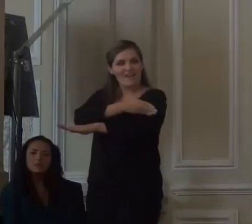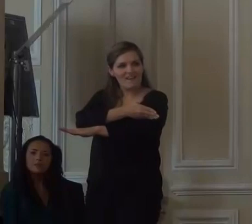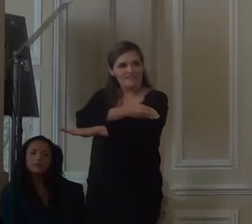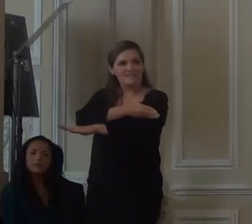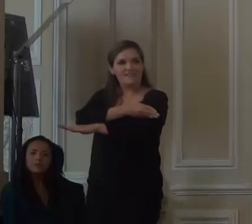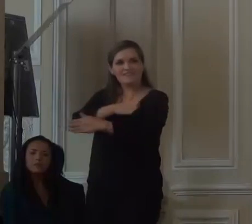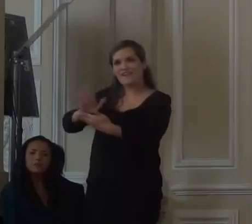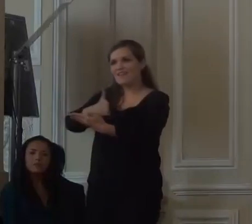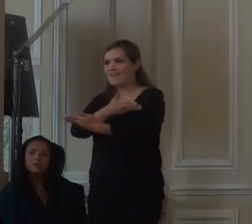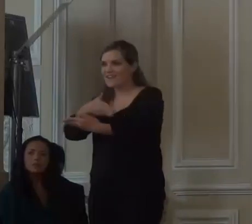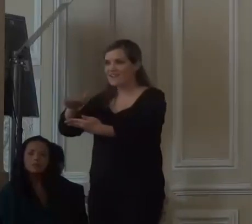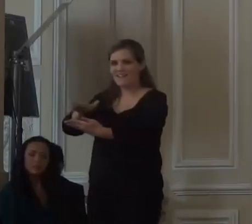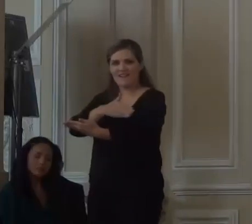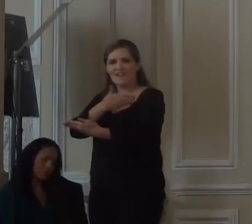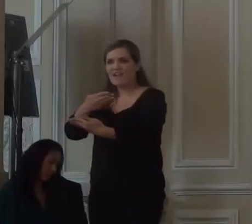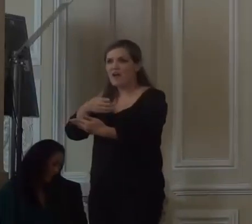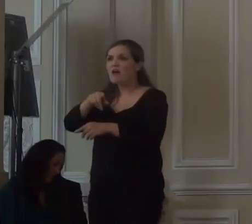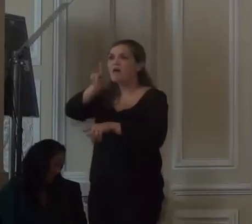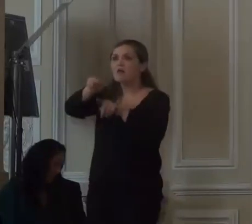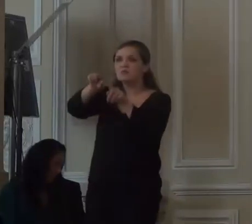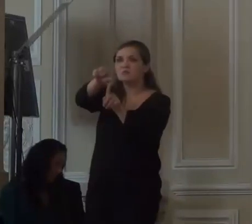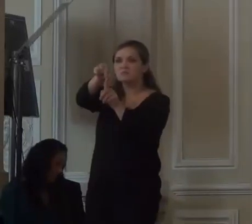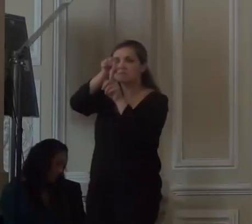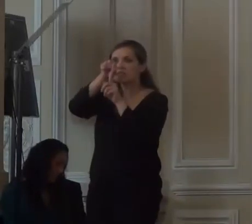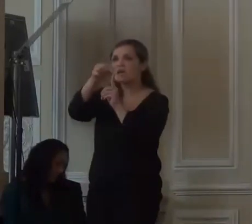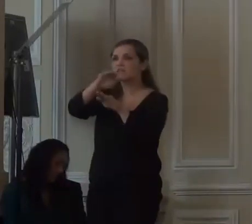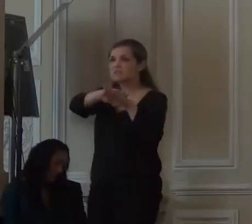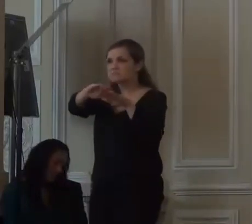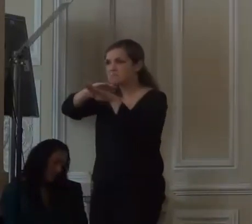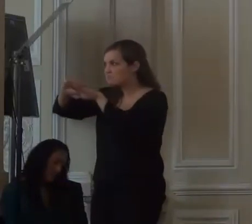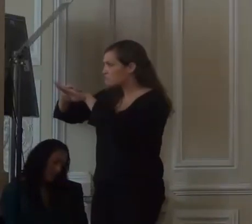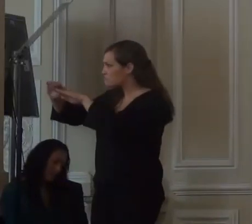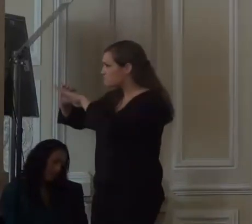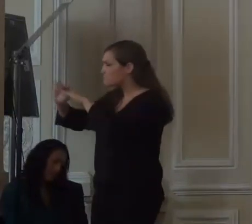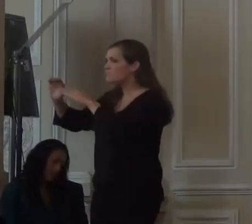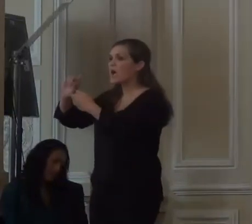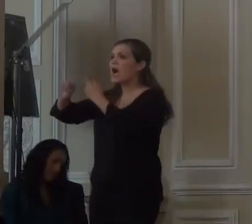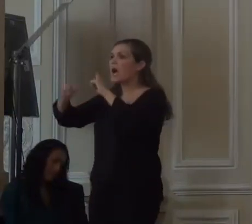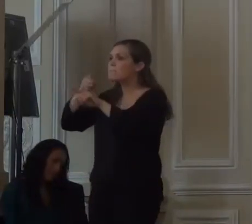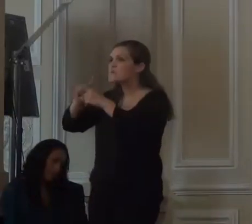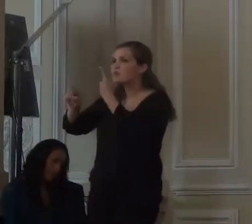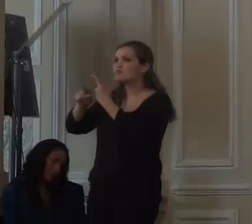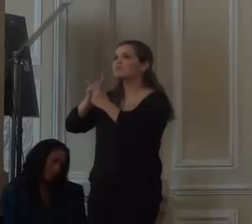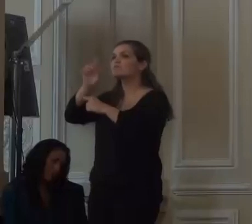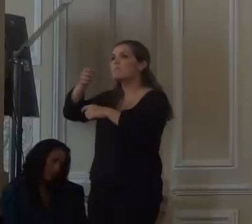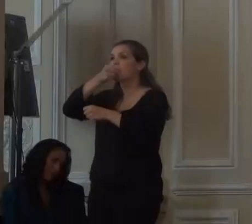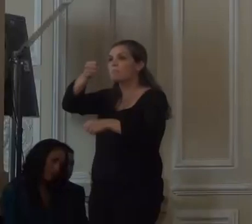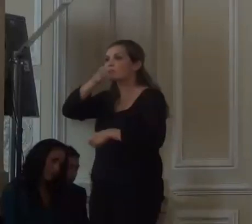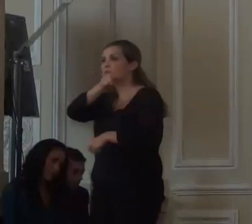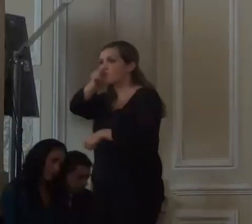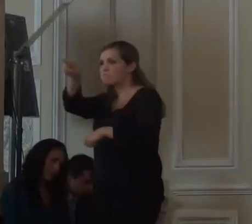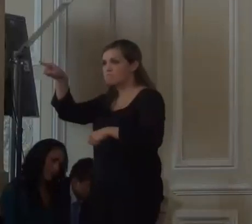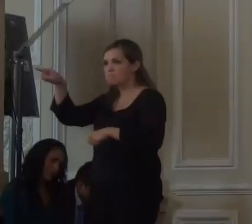las canciones, invitados especiales, amigos de los medios de comunicación.